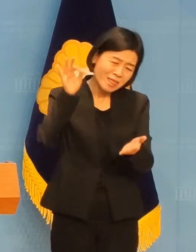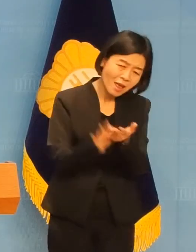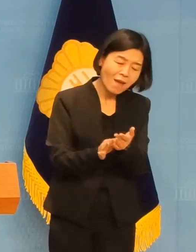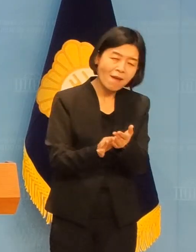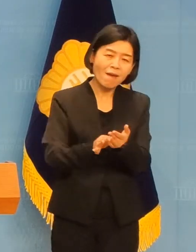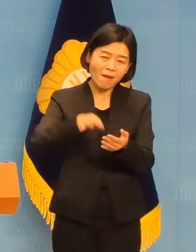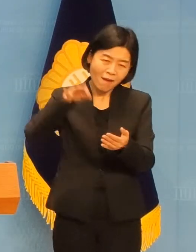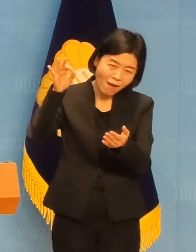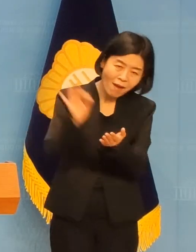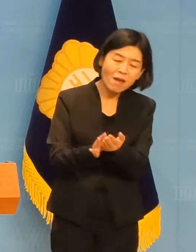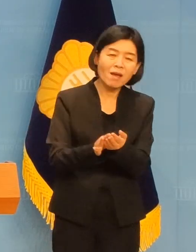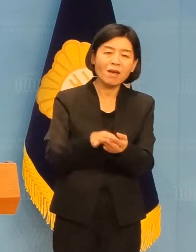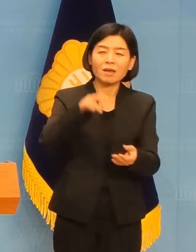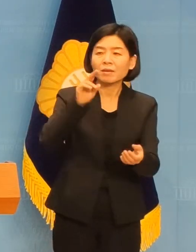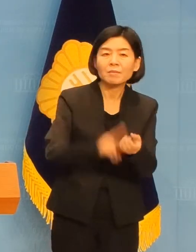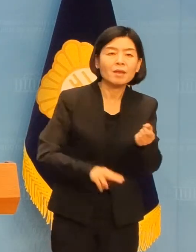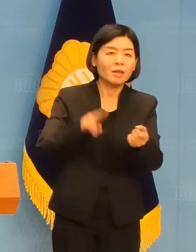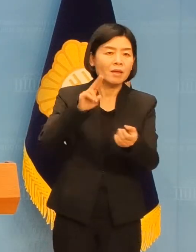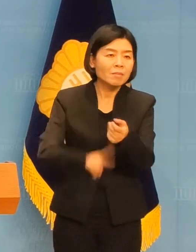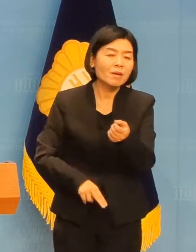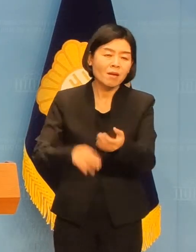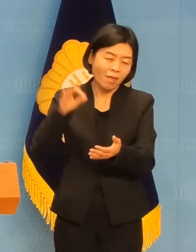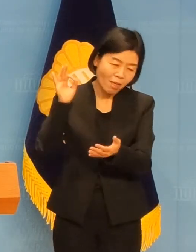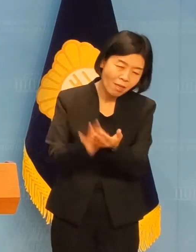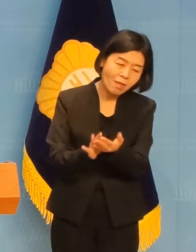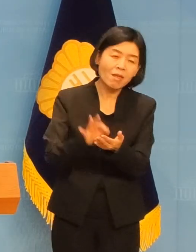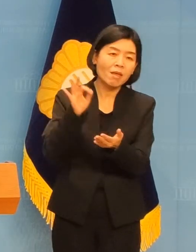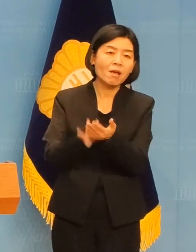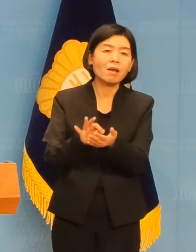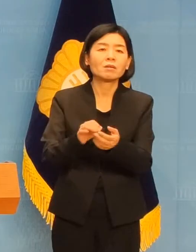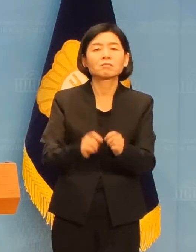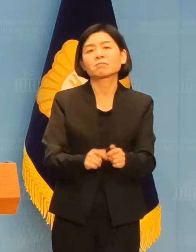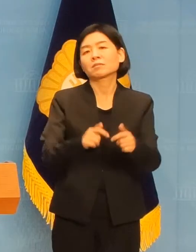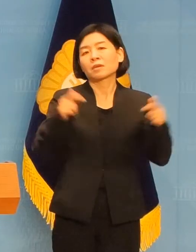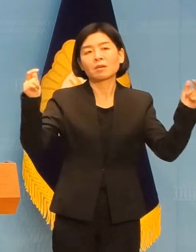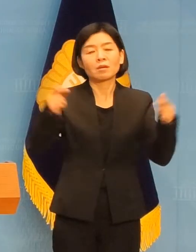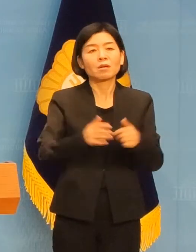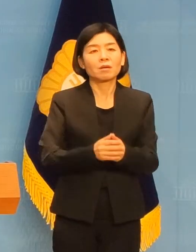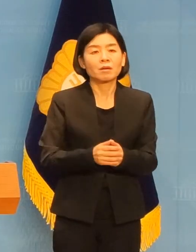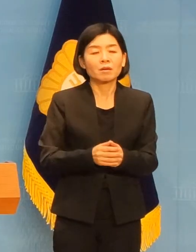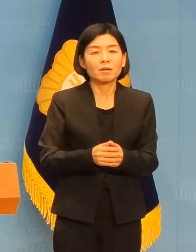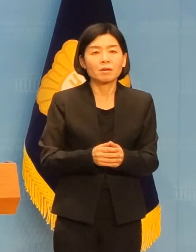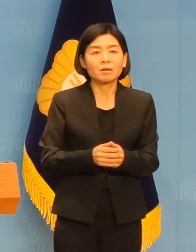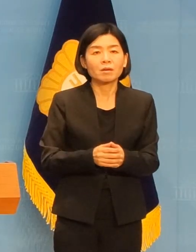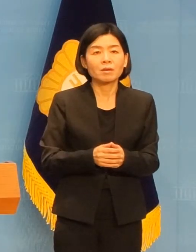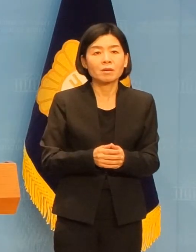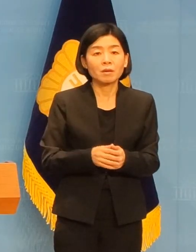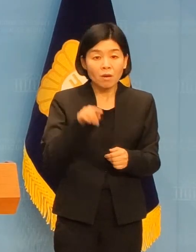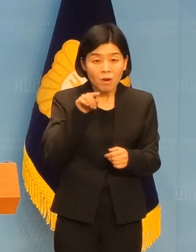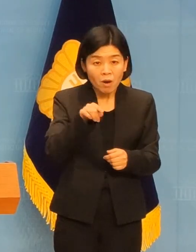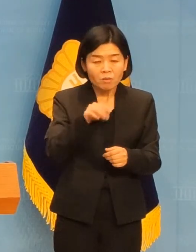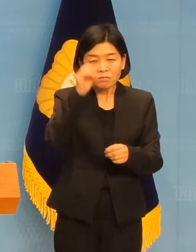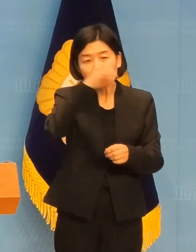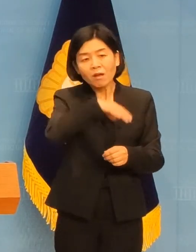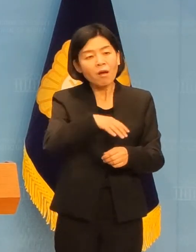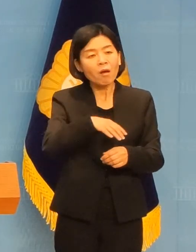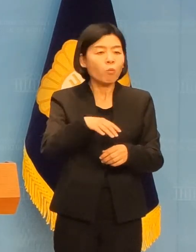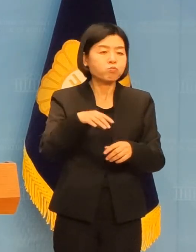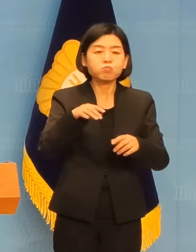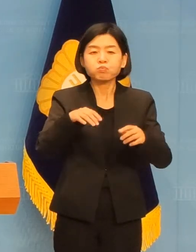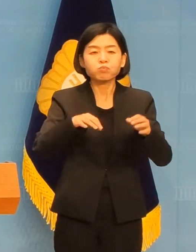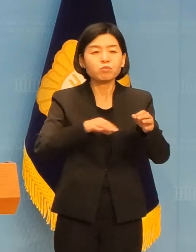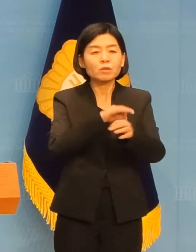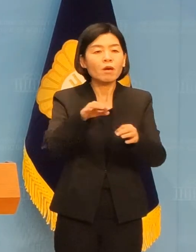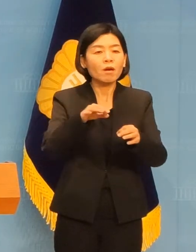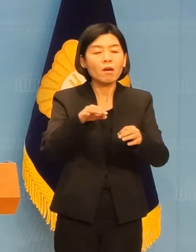헐값 매각이 비정상적으로 늘어났습니다. 이는 단순한 시장 상황이 아니라